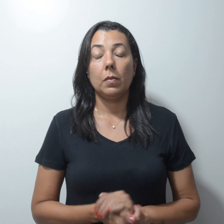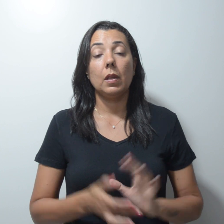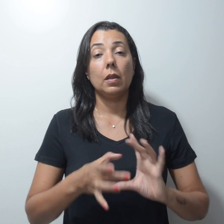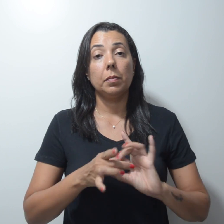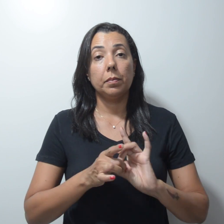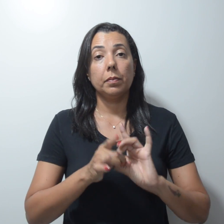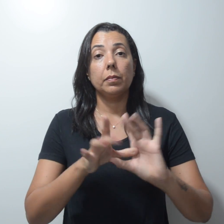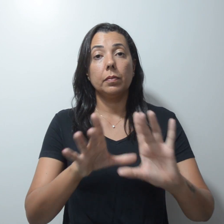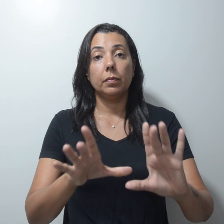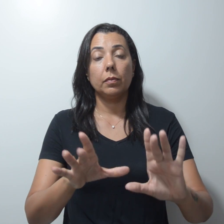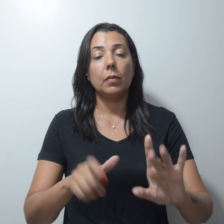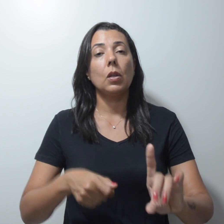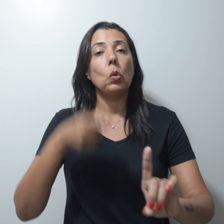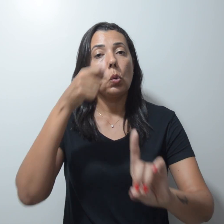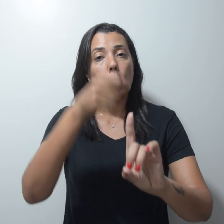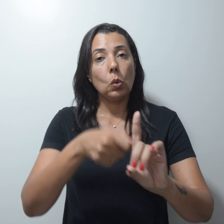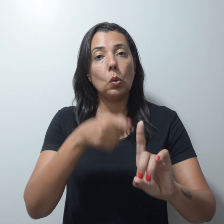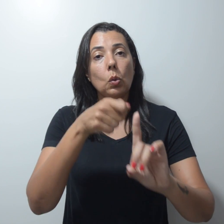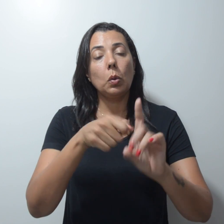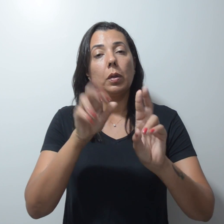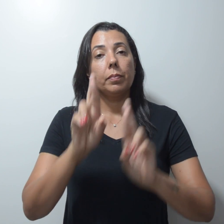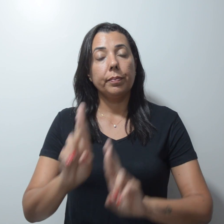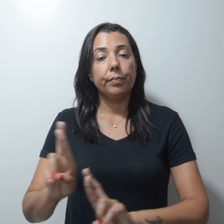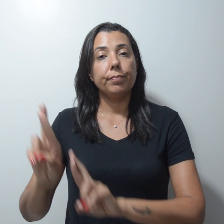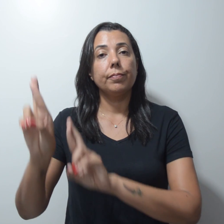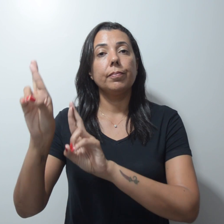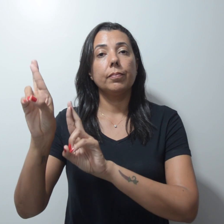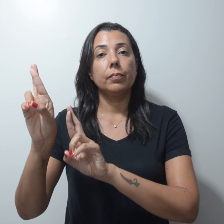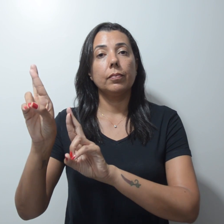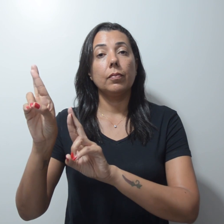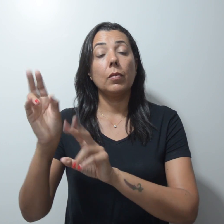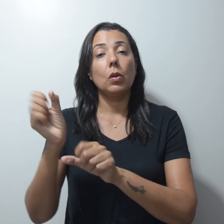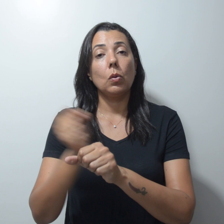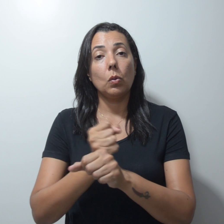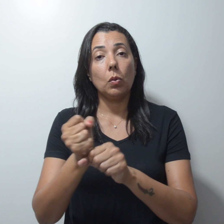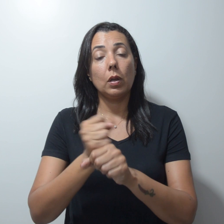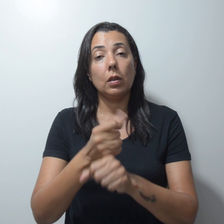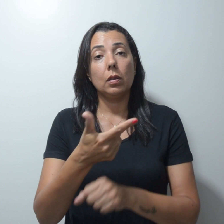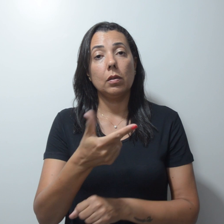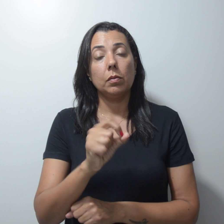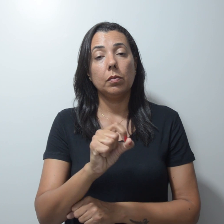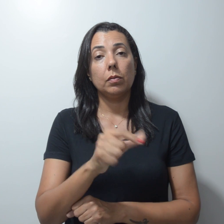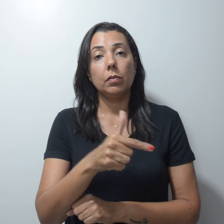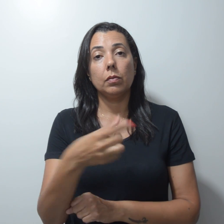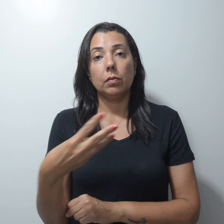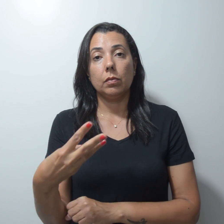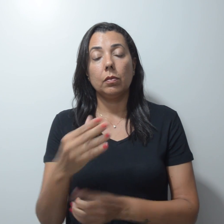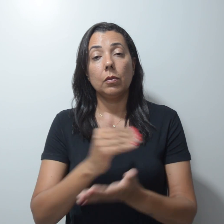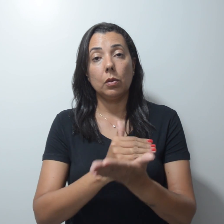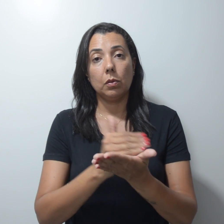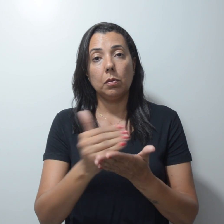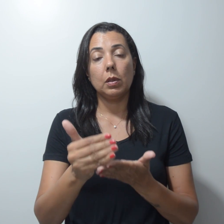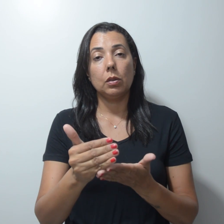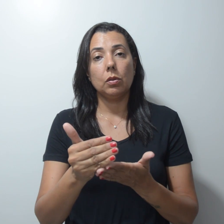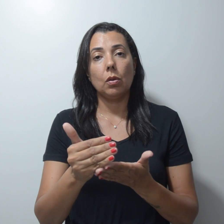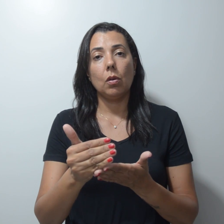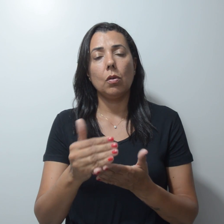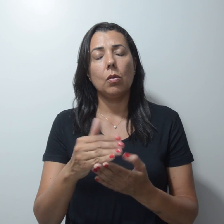Democracia, luta e esperança. O ano de 2023 começou repleto de